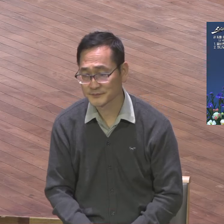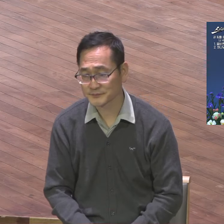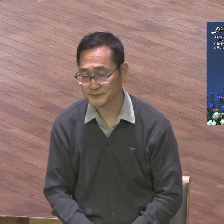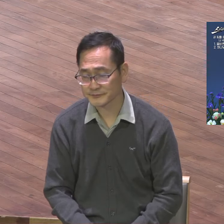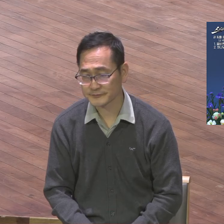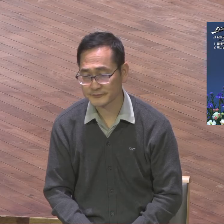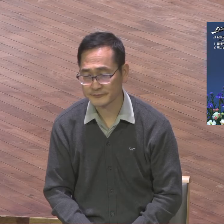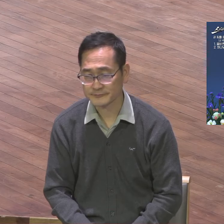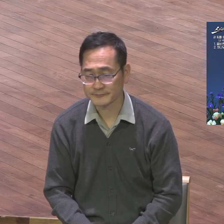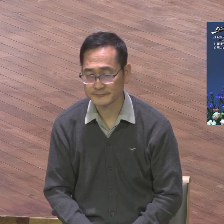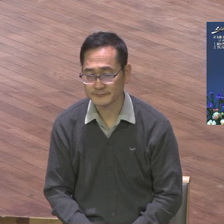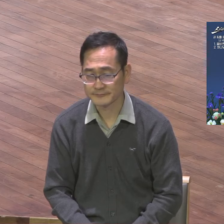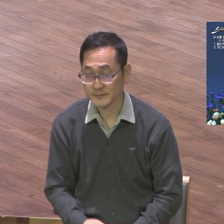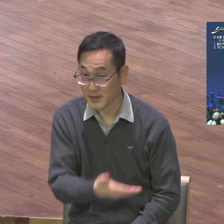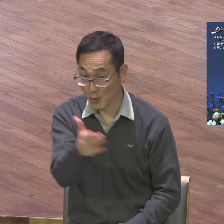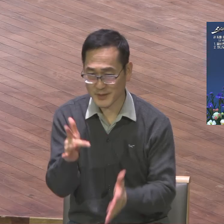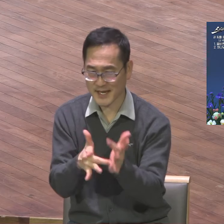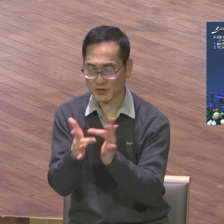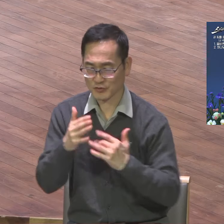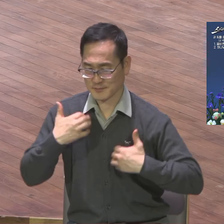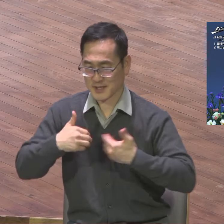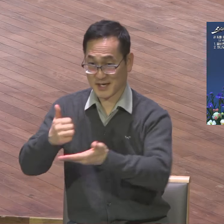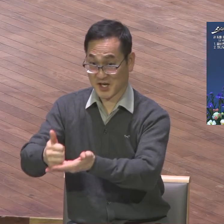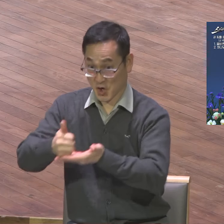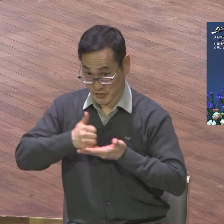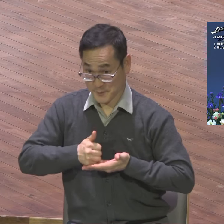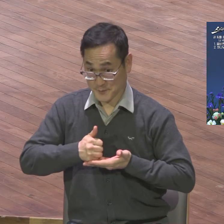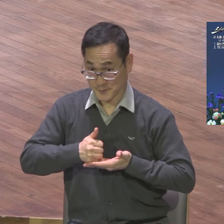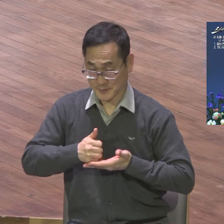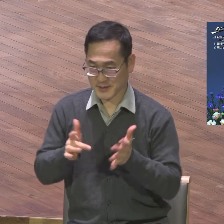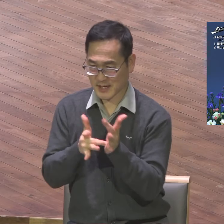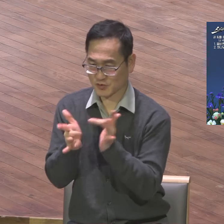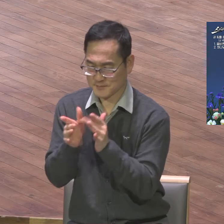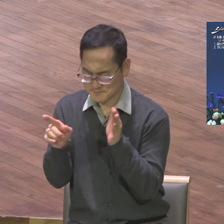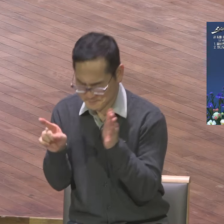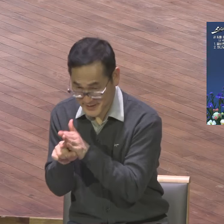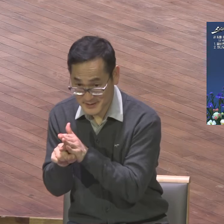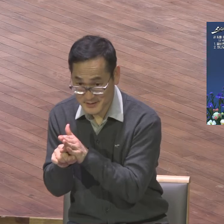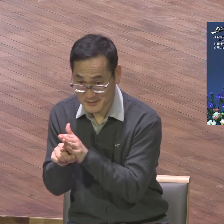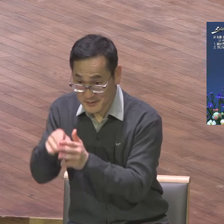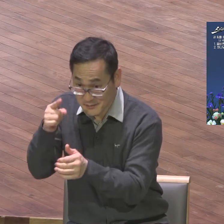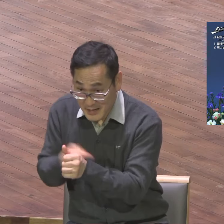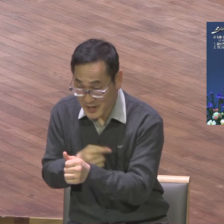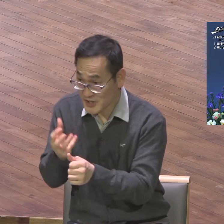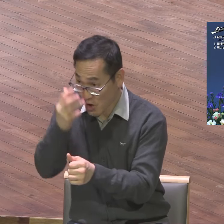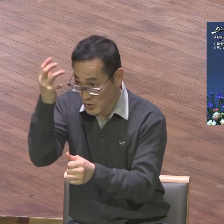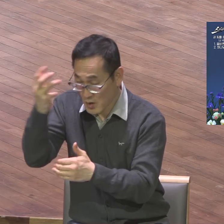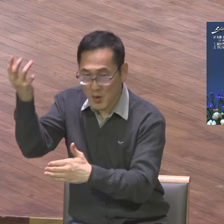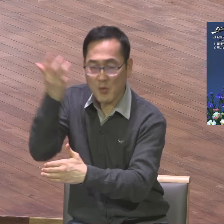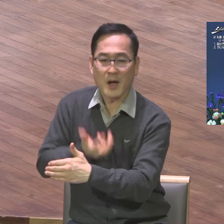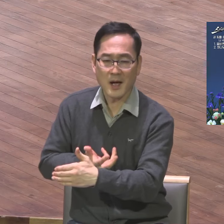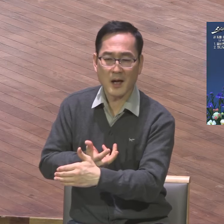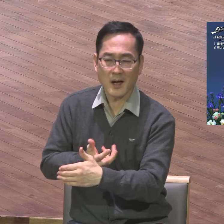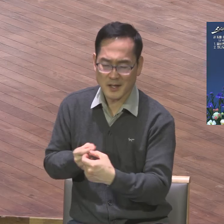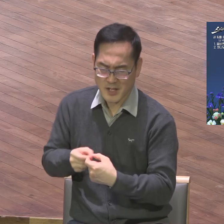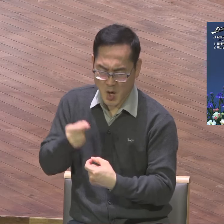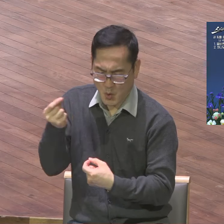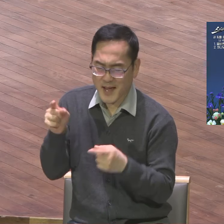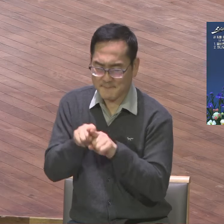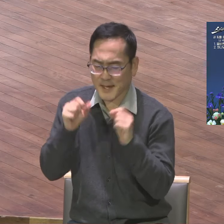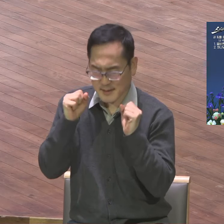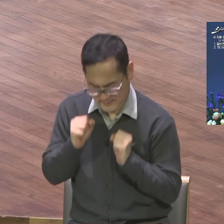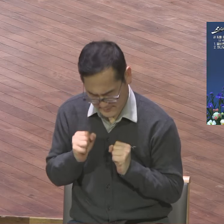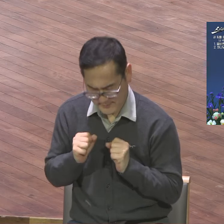여러분이 예수 그리스도를 영접하는 순간에 예수 그리스도를 믿는 순간에 이미 성령은 여러분 안에 영원토록